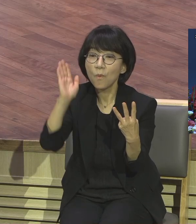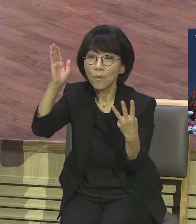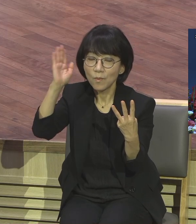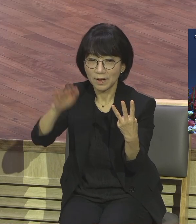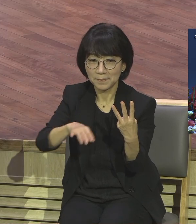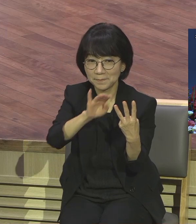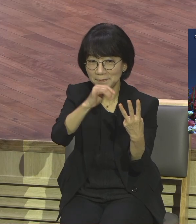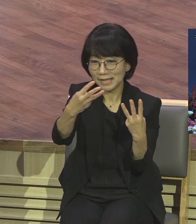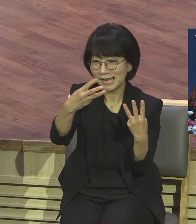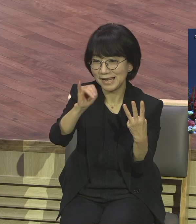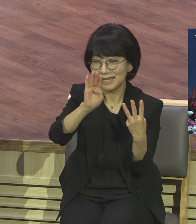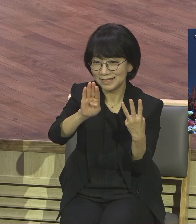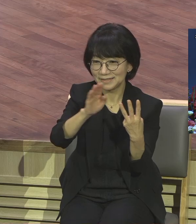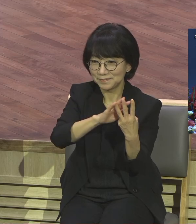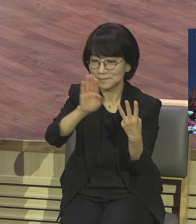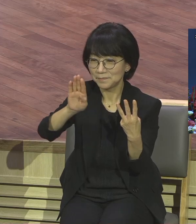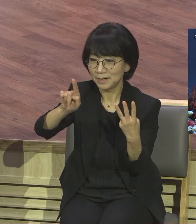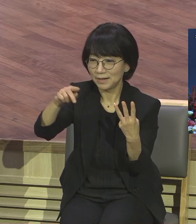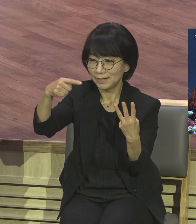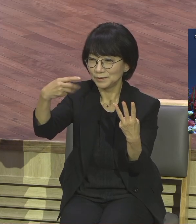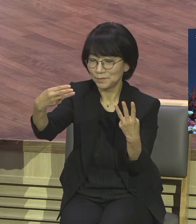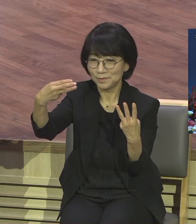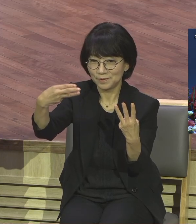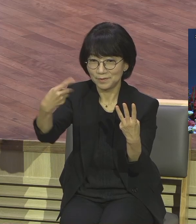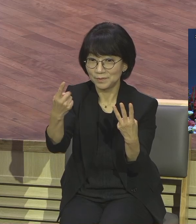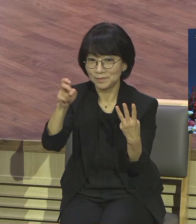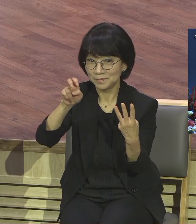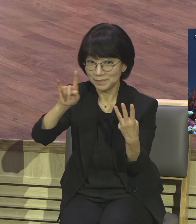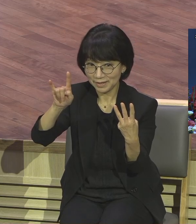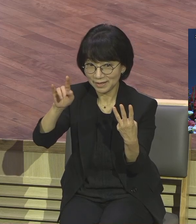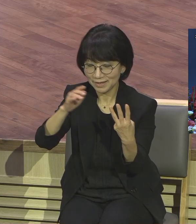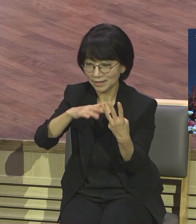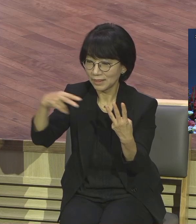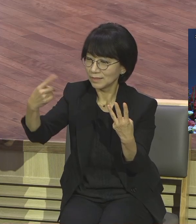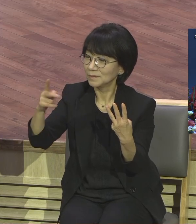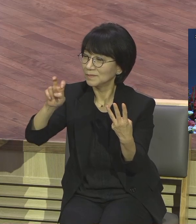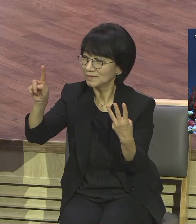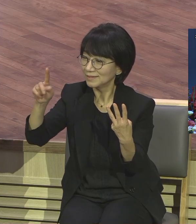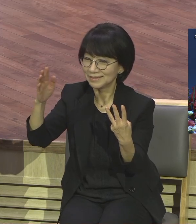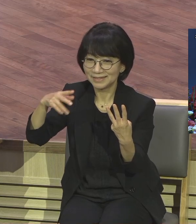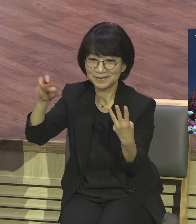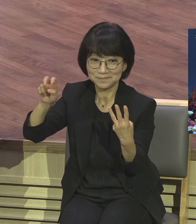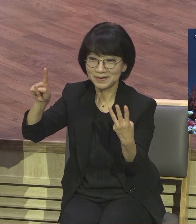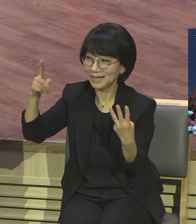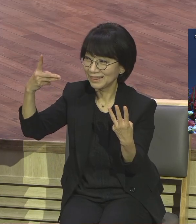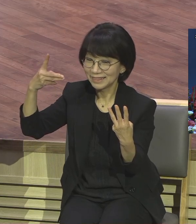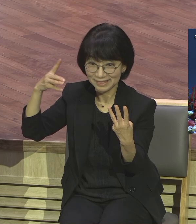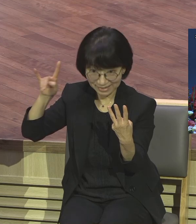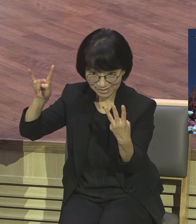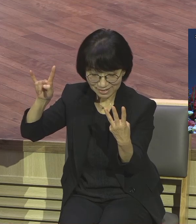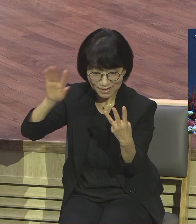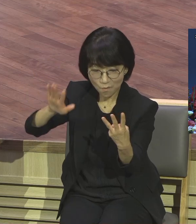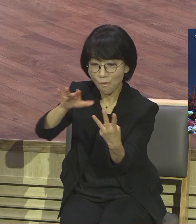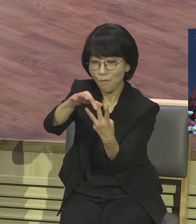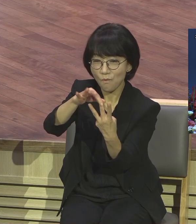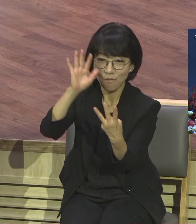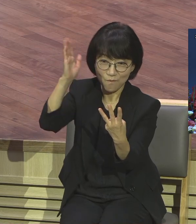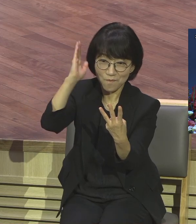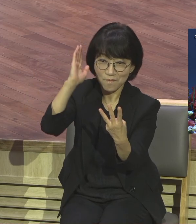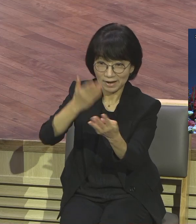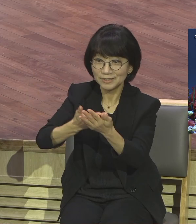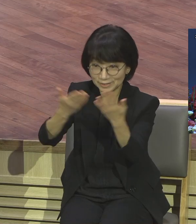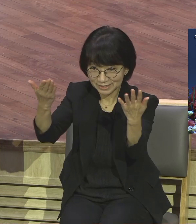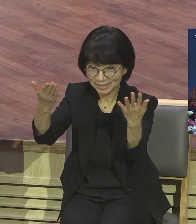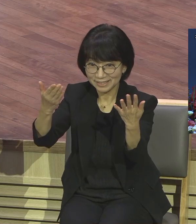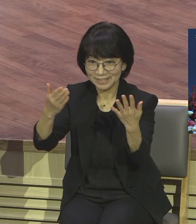바돌로매, 도마, 마태. 요게 이제 2그룹이에요. 오늘은 이 2그룹, 두 번째 그룹에 대해서